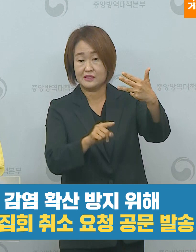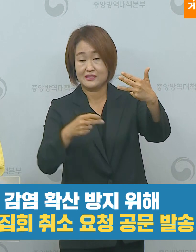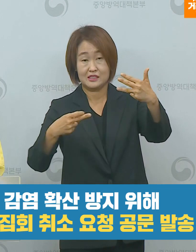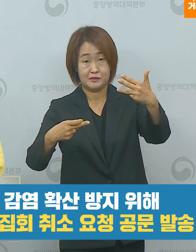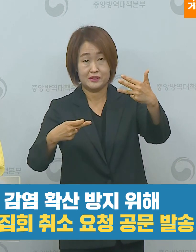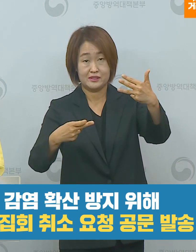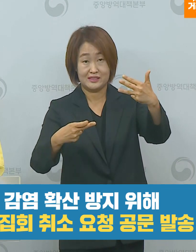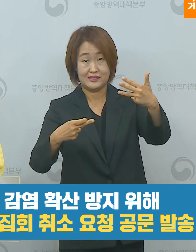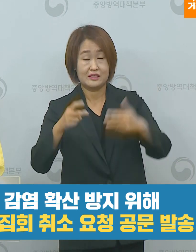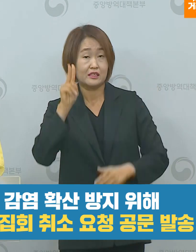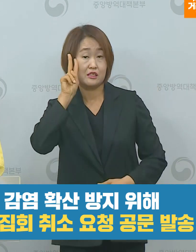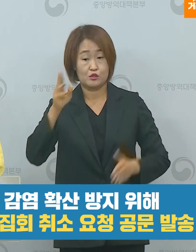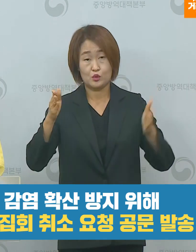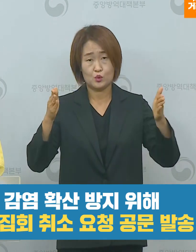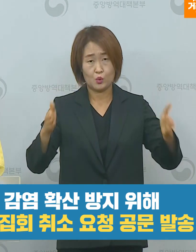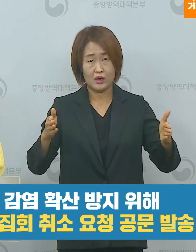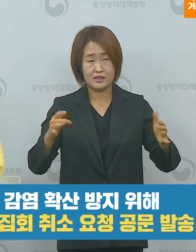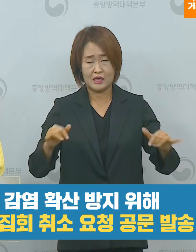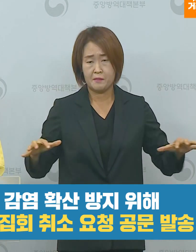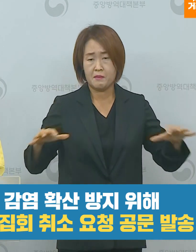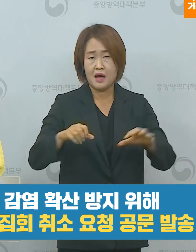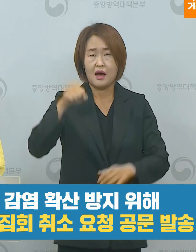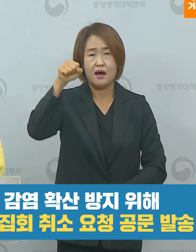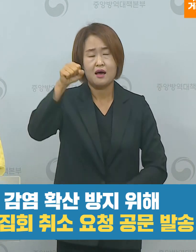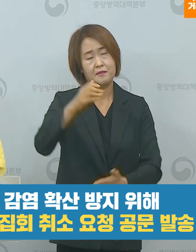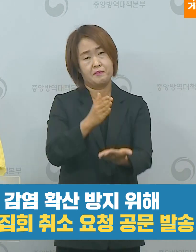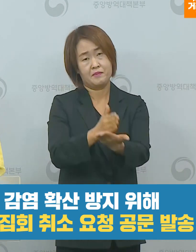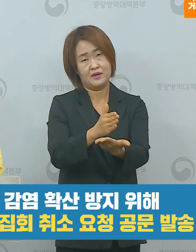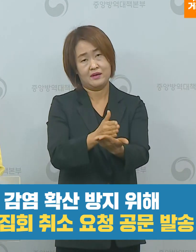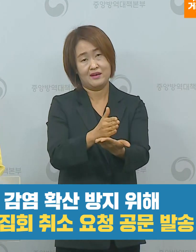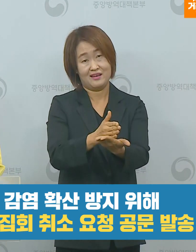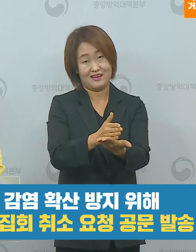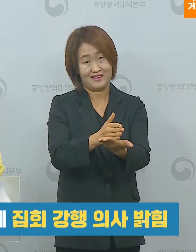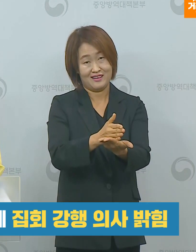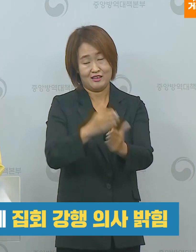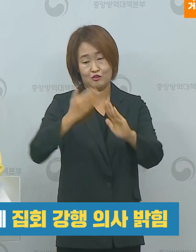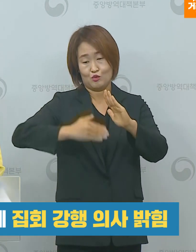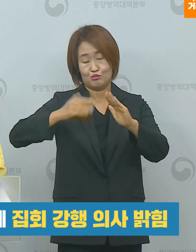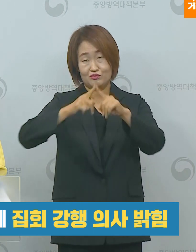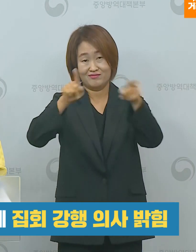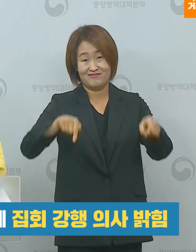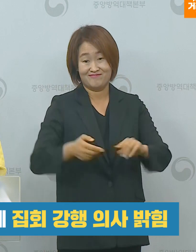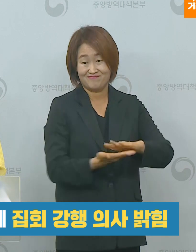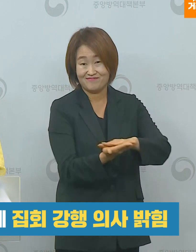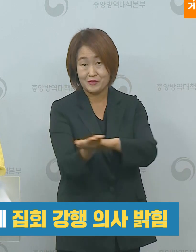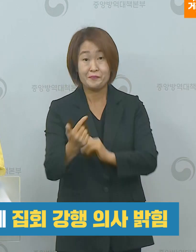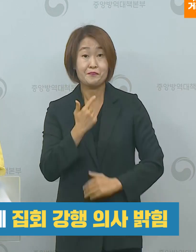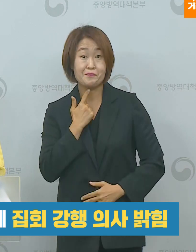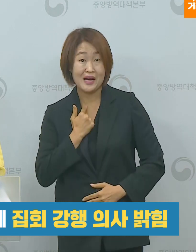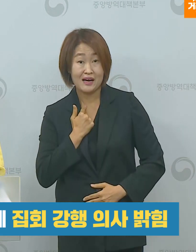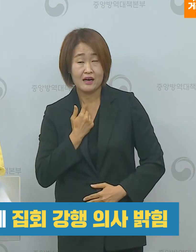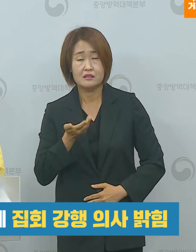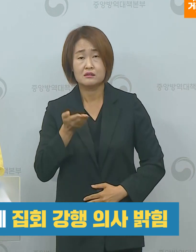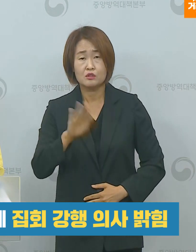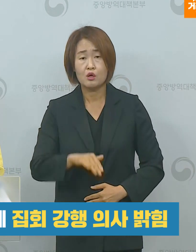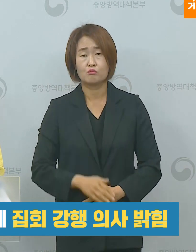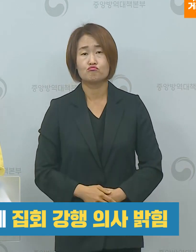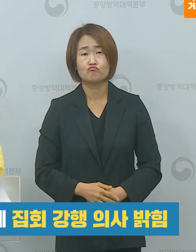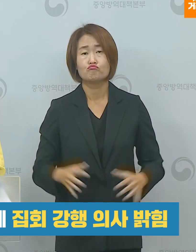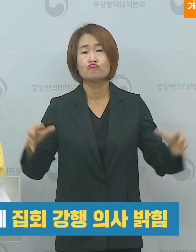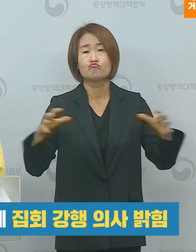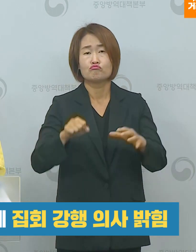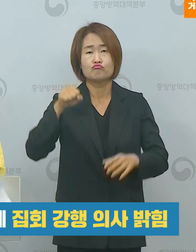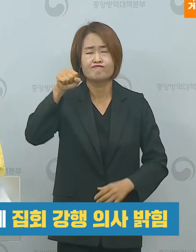12일 양일간 집회 취소를 요청하는 공문을 발송한 바 있으나 일부 집회 예정 단체에서